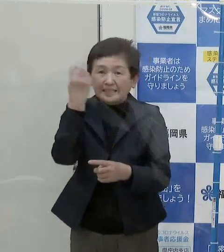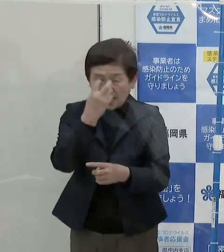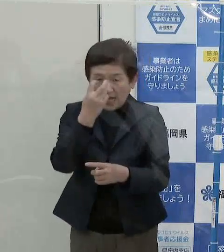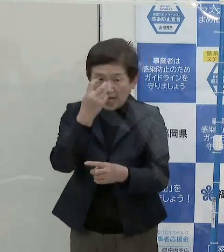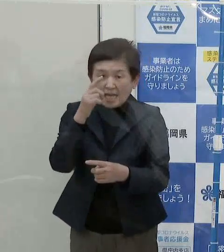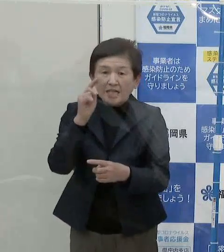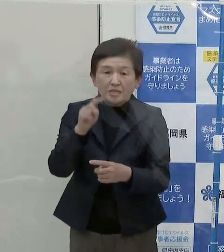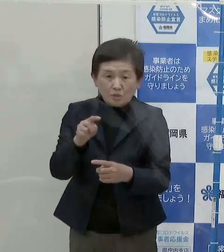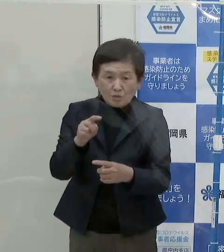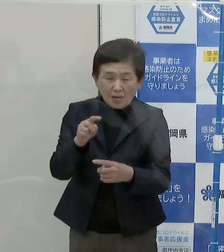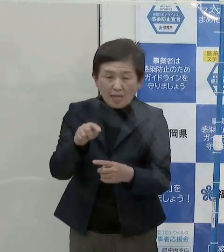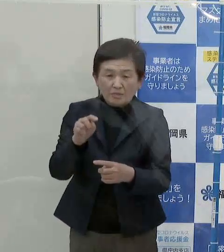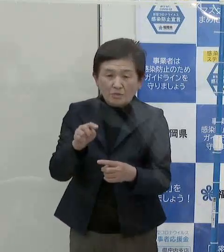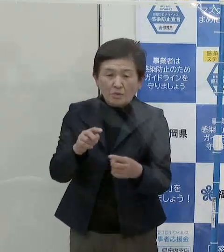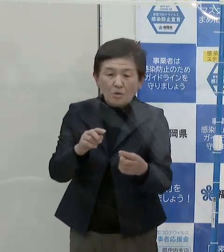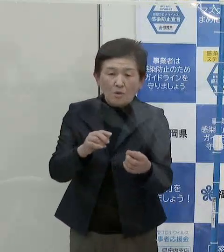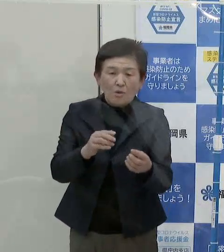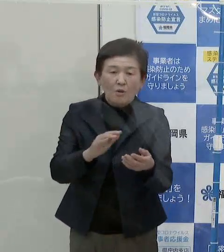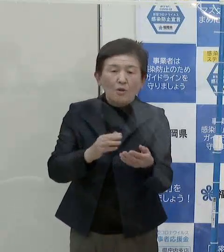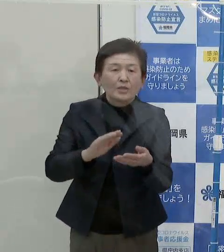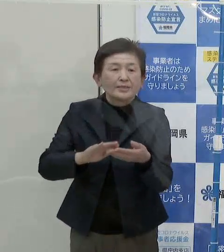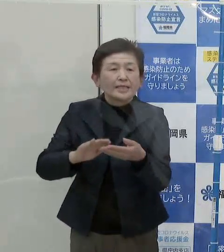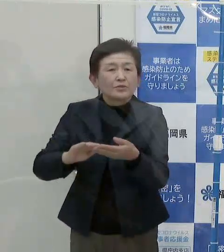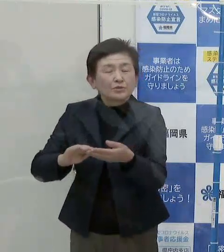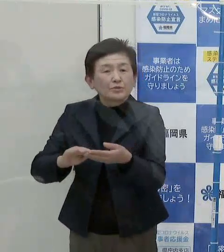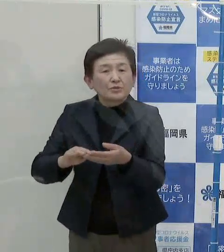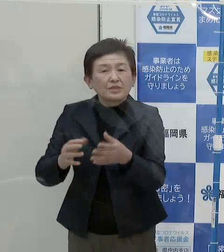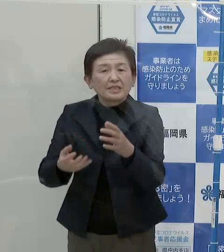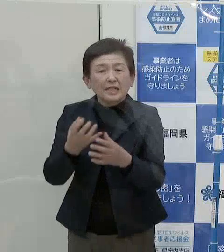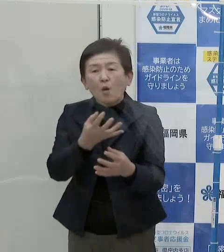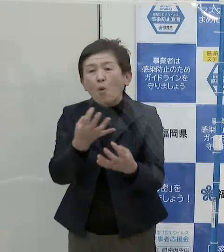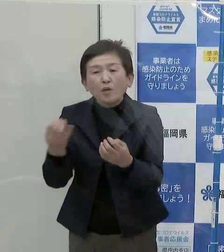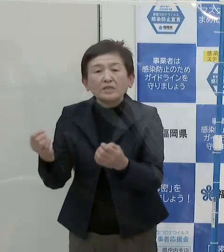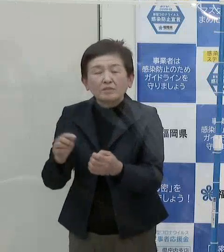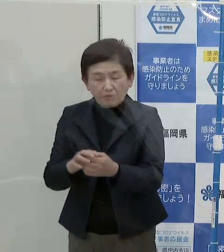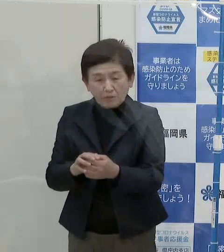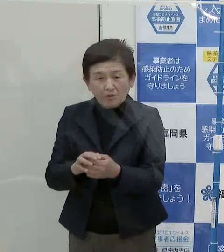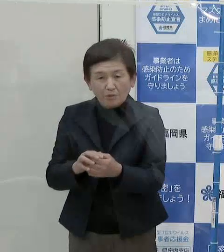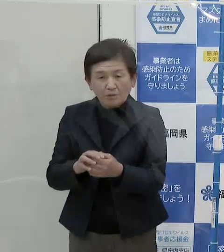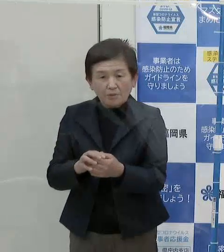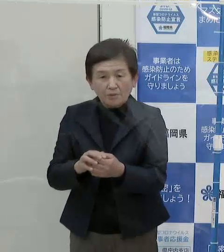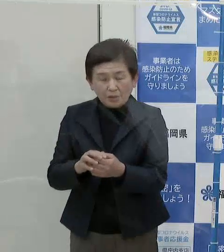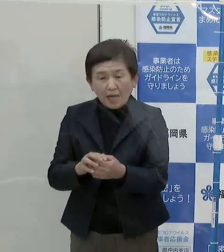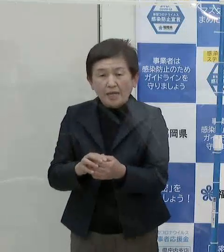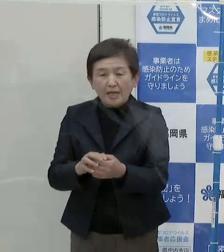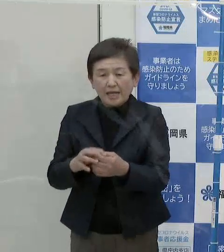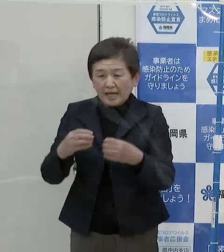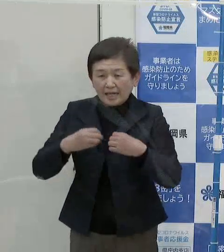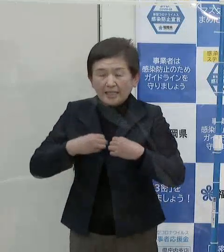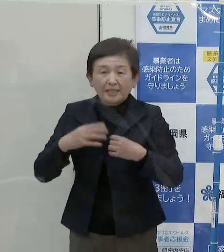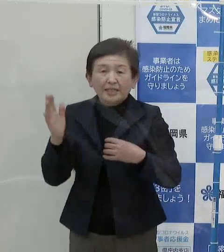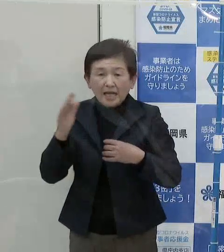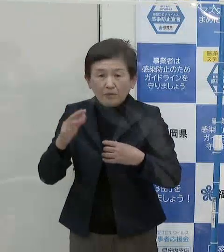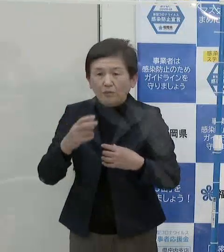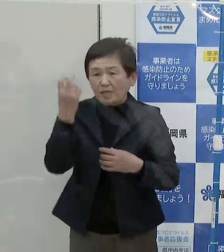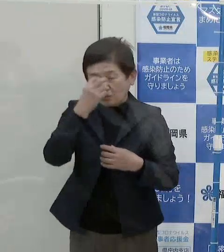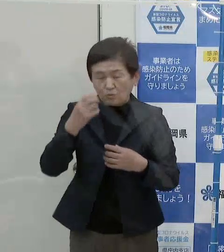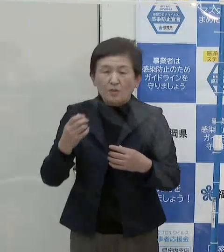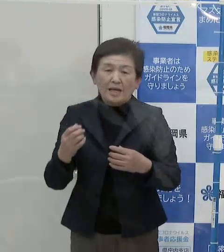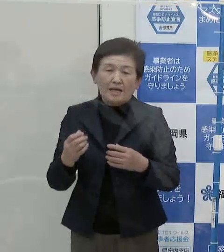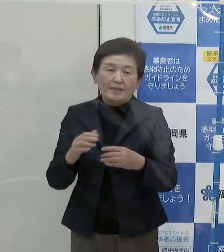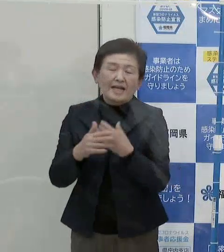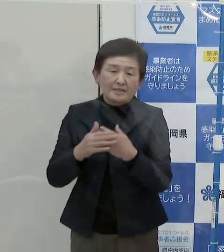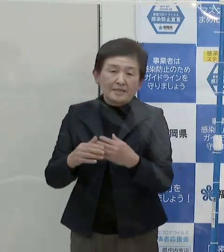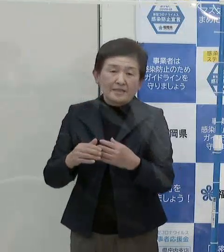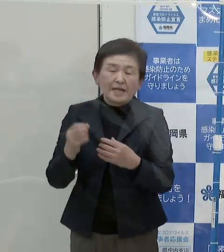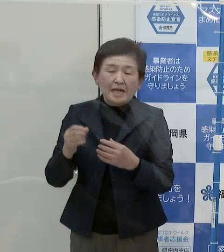機会が多い方々のが陰性を確認しておくというのが大事なことでありますので、予防という観